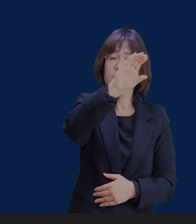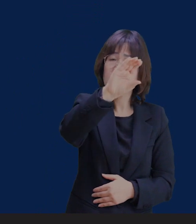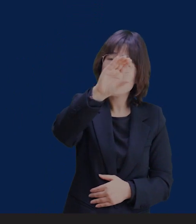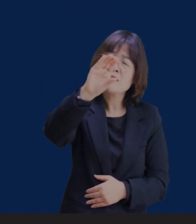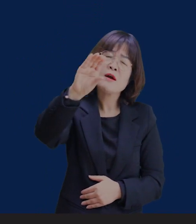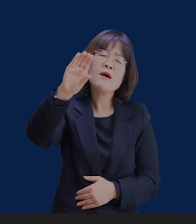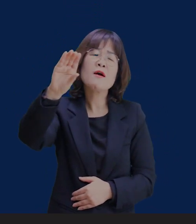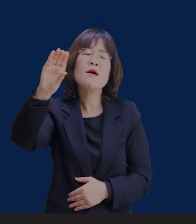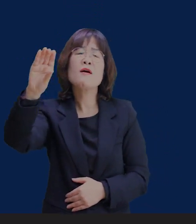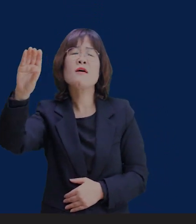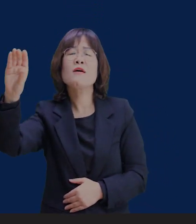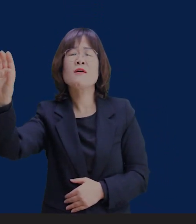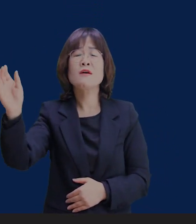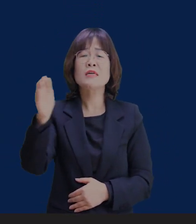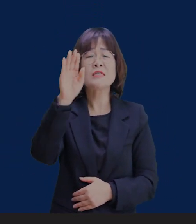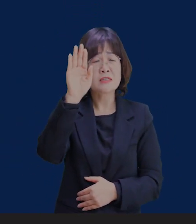십자가,